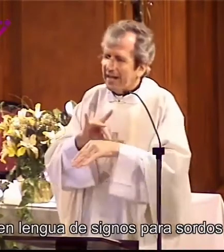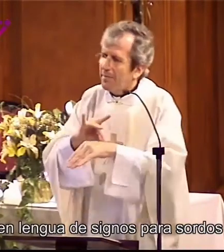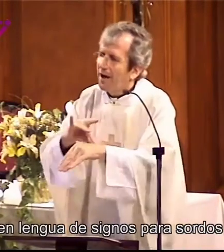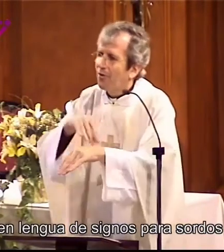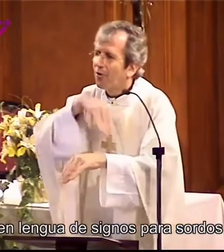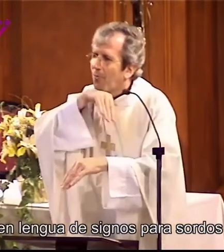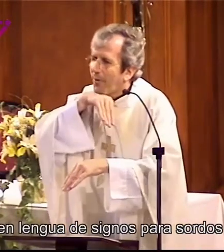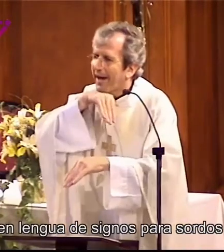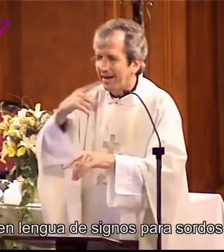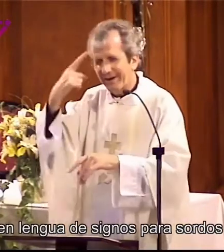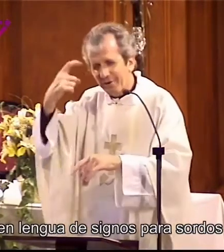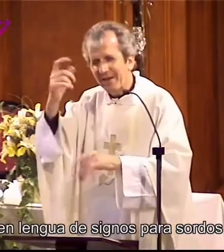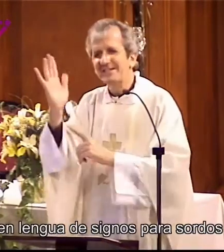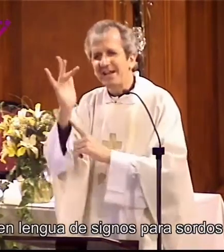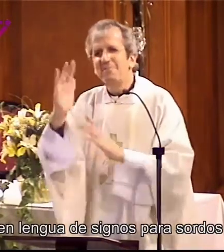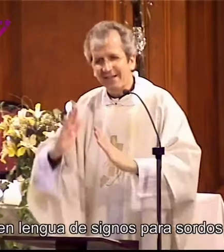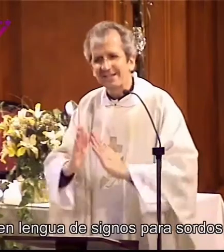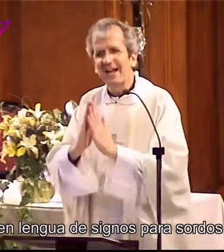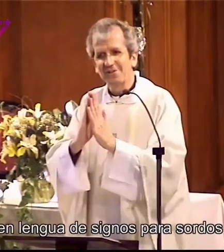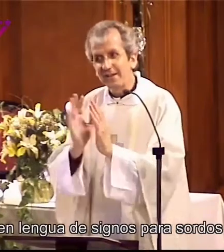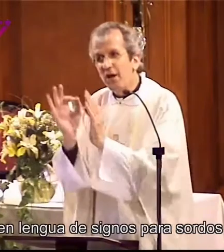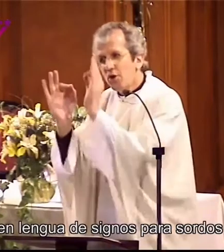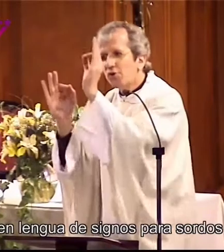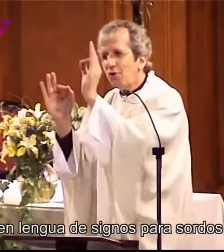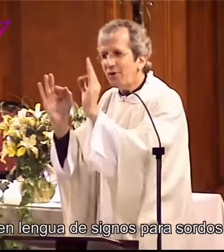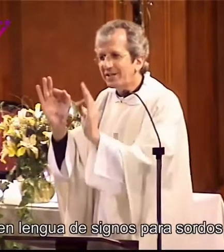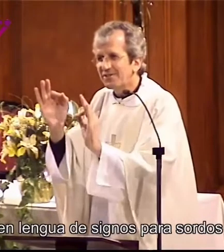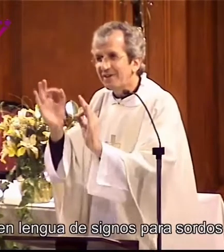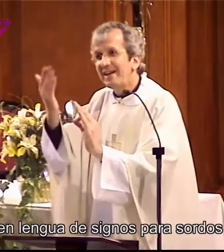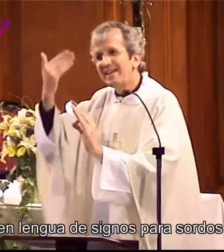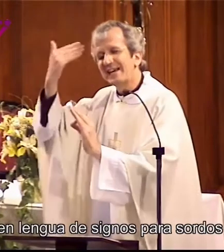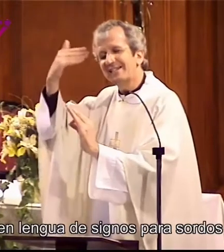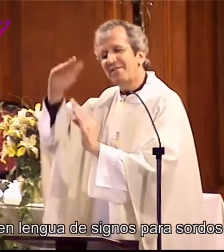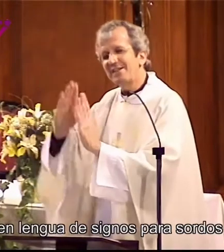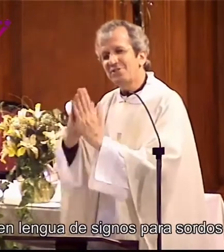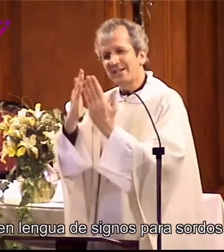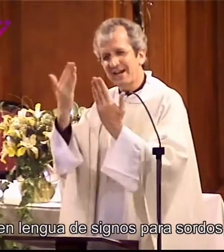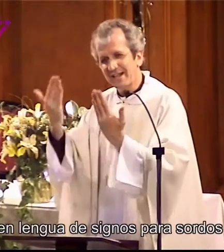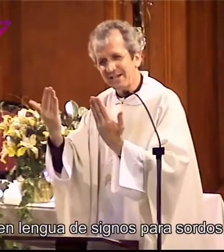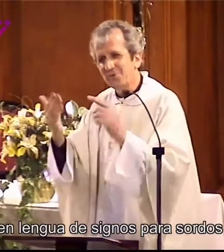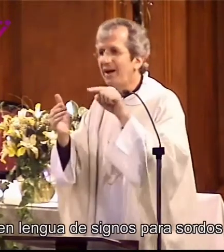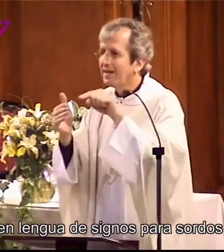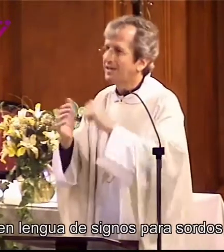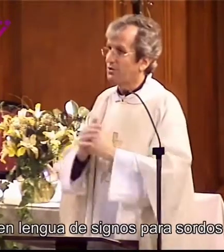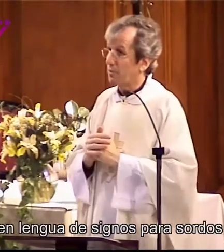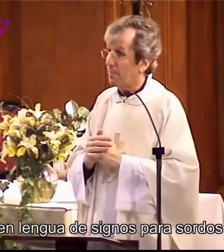llevado como oveja, recordáis el Viernes Santo, decir, todo eso ya estaba dicho en la Sagrada Escritura y eso se cumple.